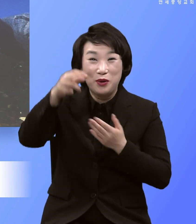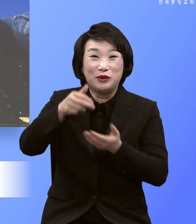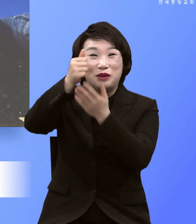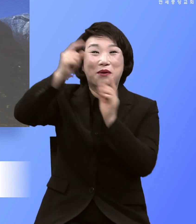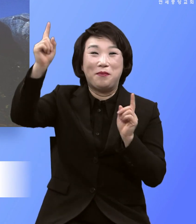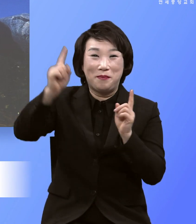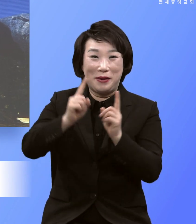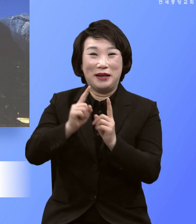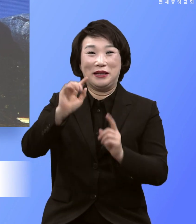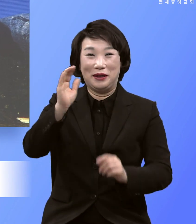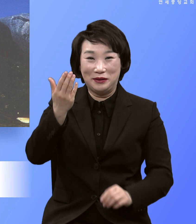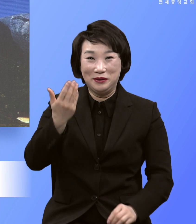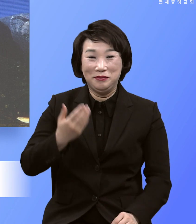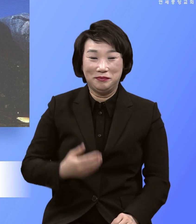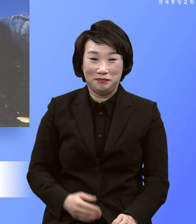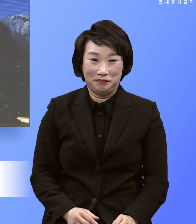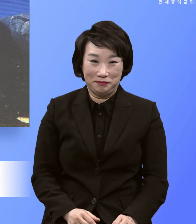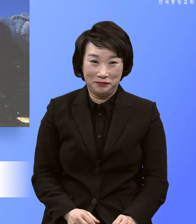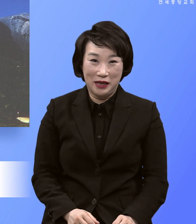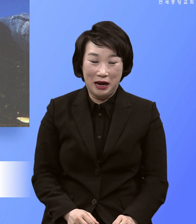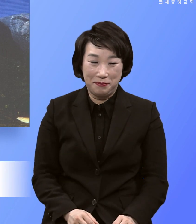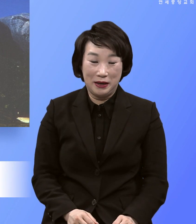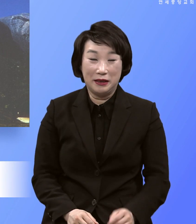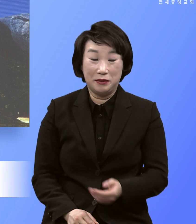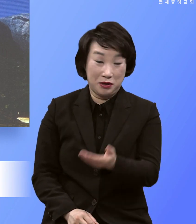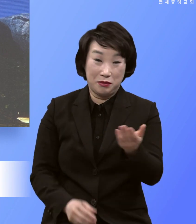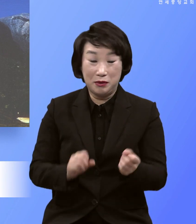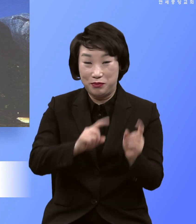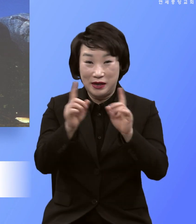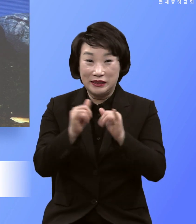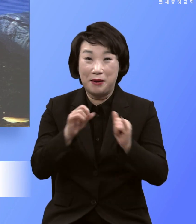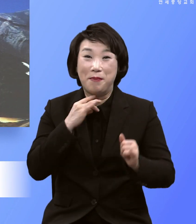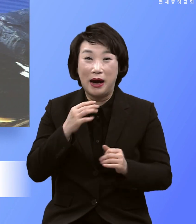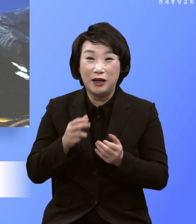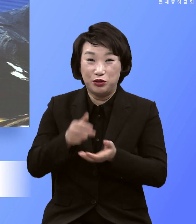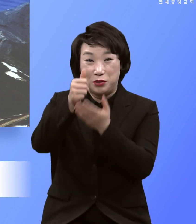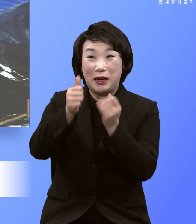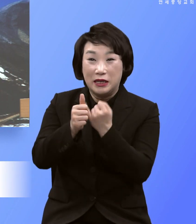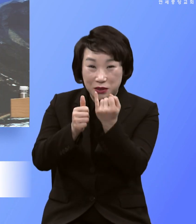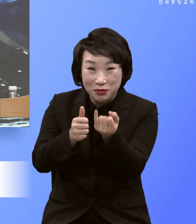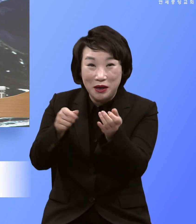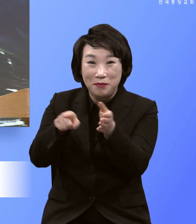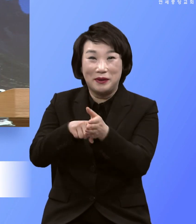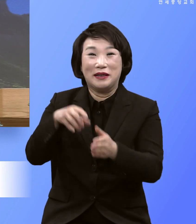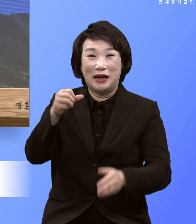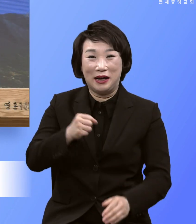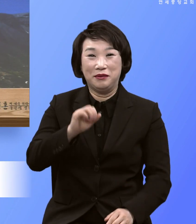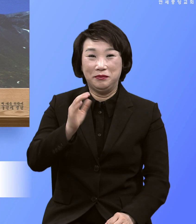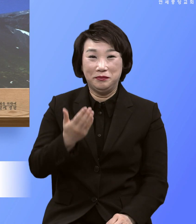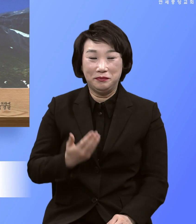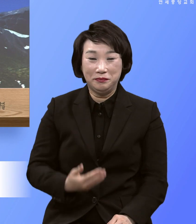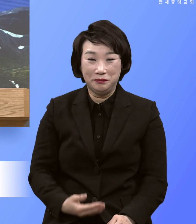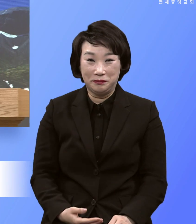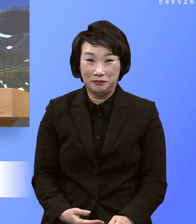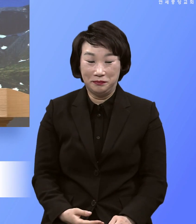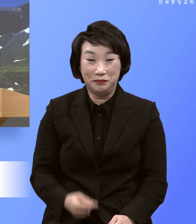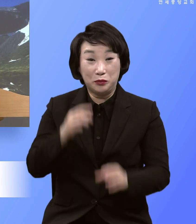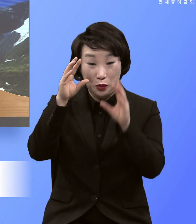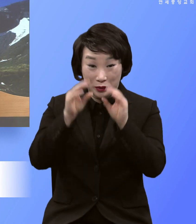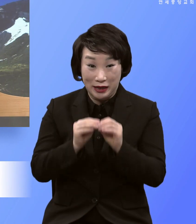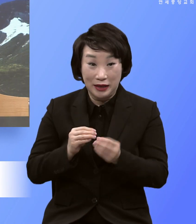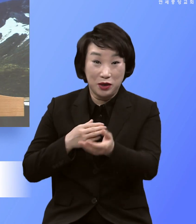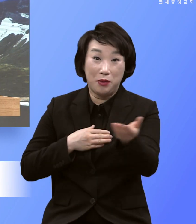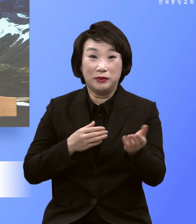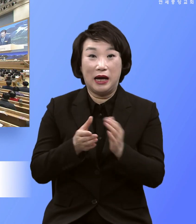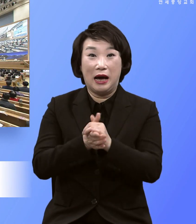주님을 뵙게 될 것이니 부활의 사람만이 신부의 믿음을 가진 사람입니다.